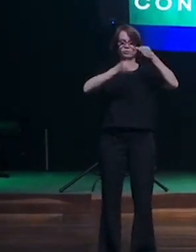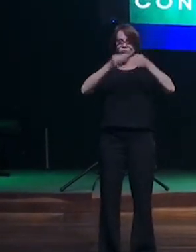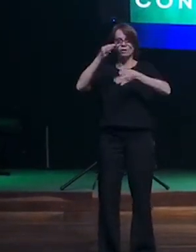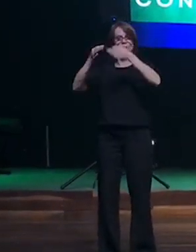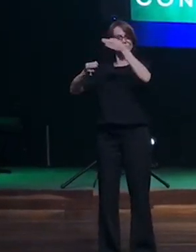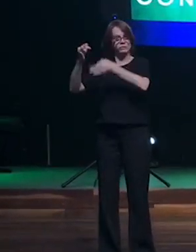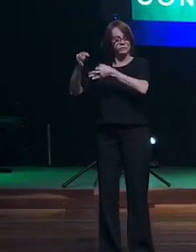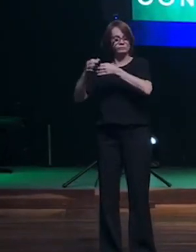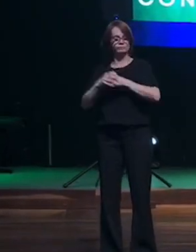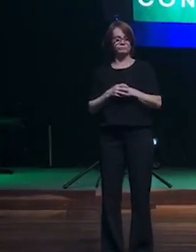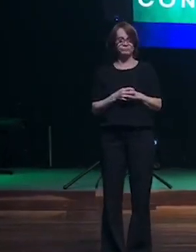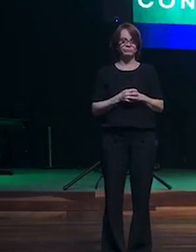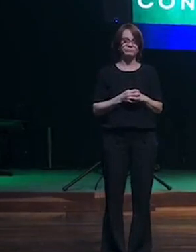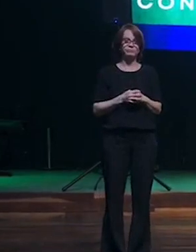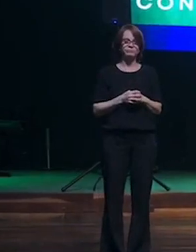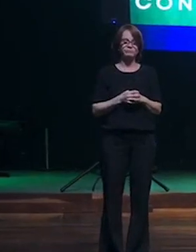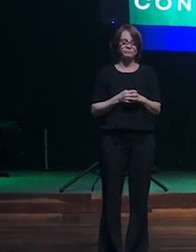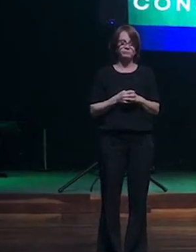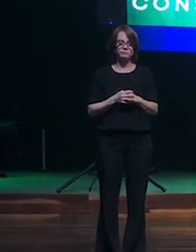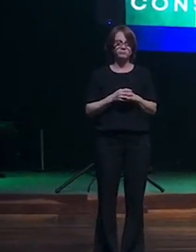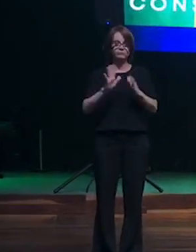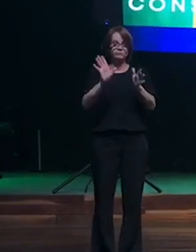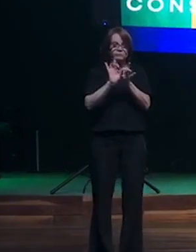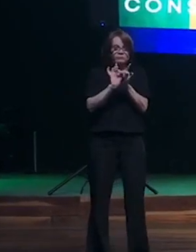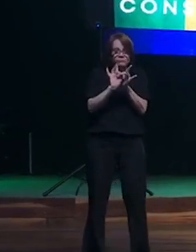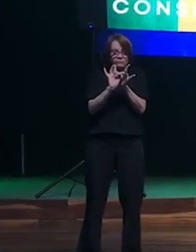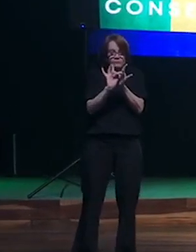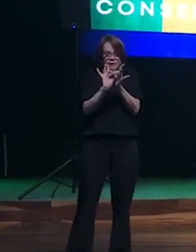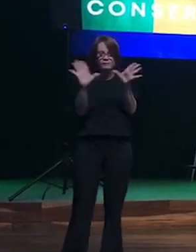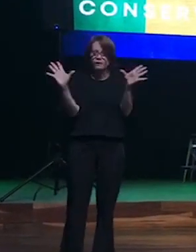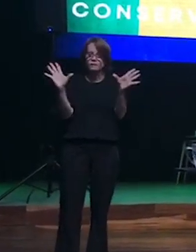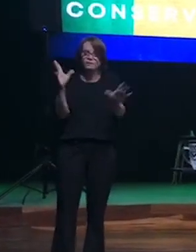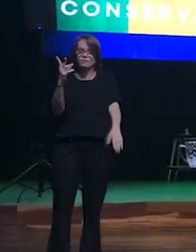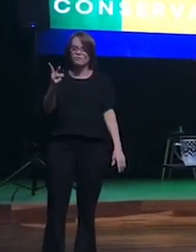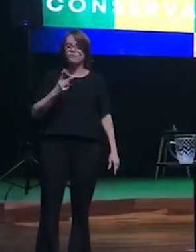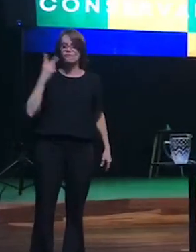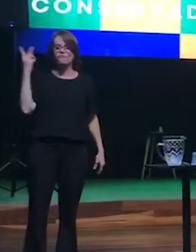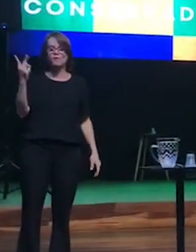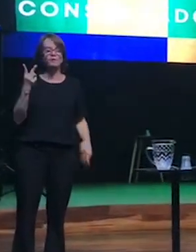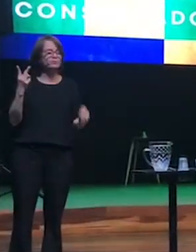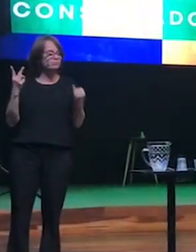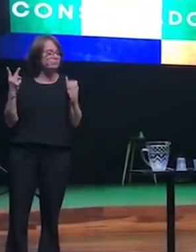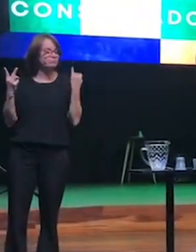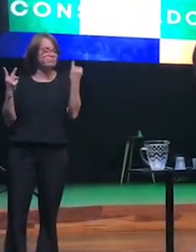A liberdade é um valor tão precioso para nós,